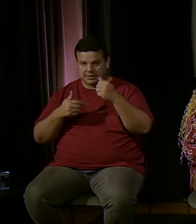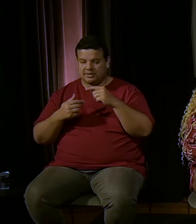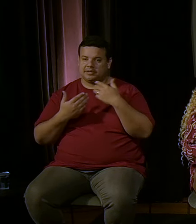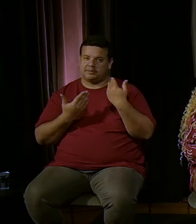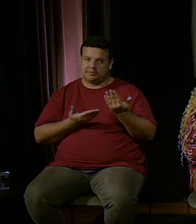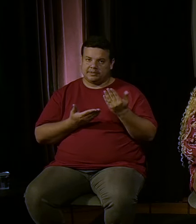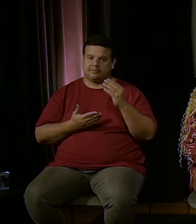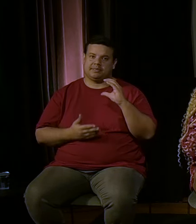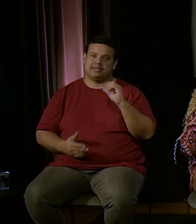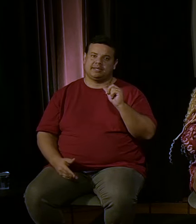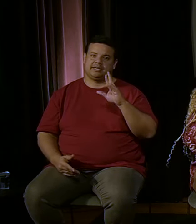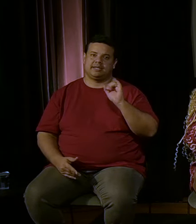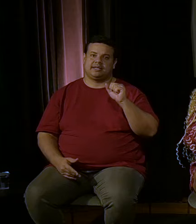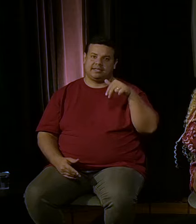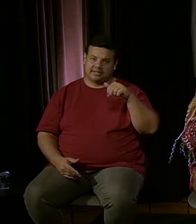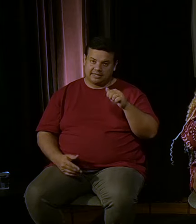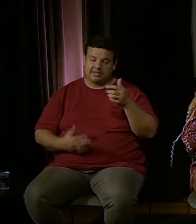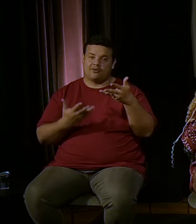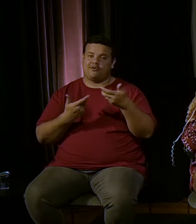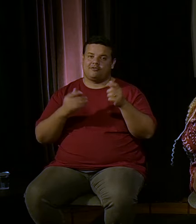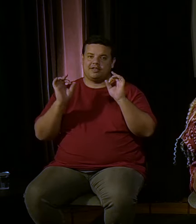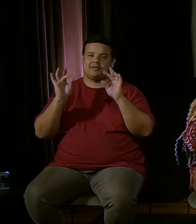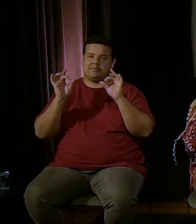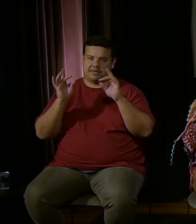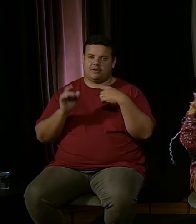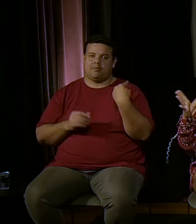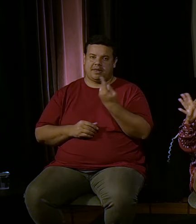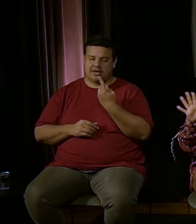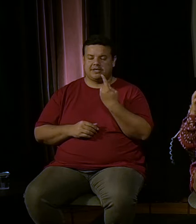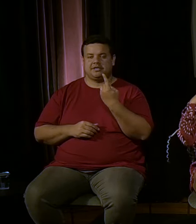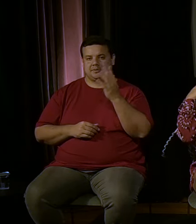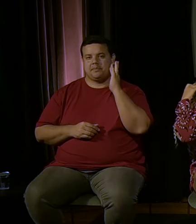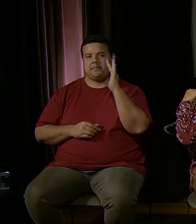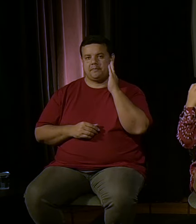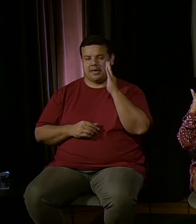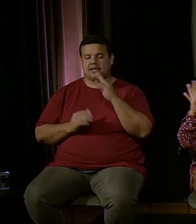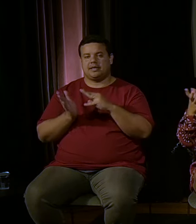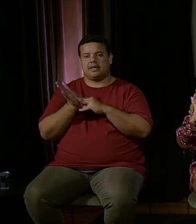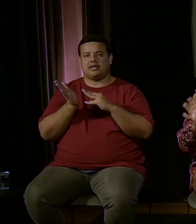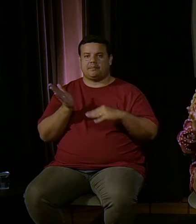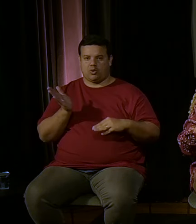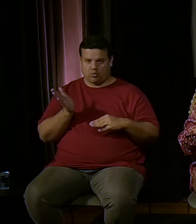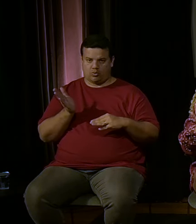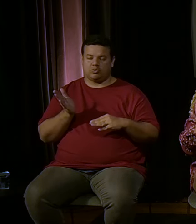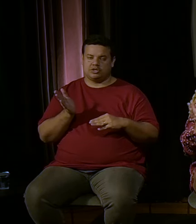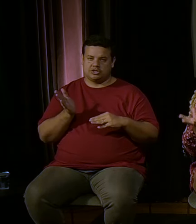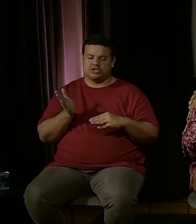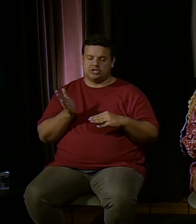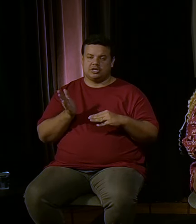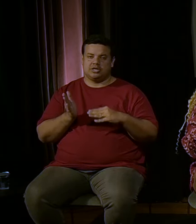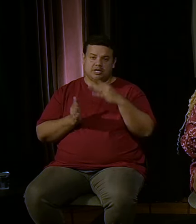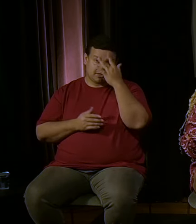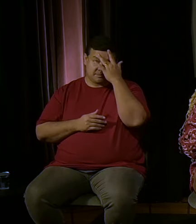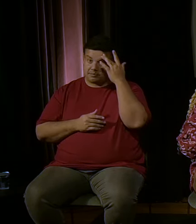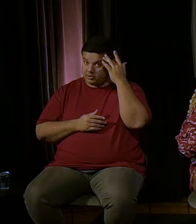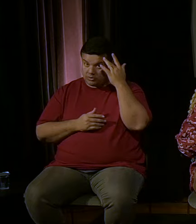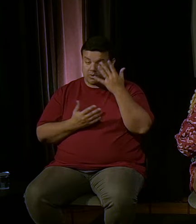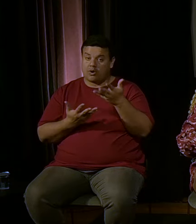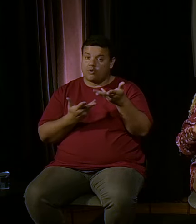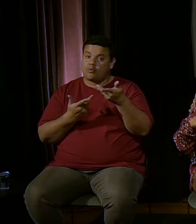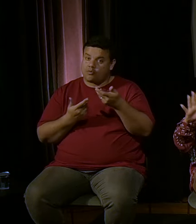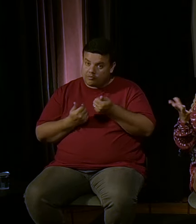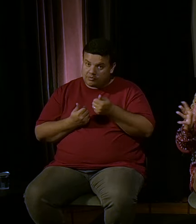que especial aqui. A gente pensa nessa metodologia, né, de a pessoa convidada